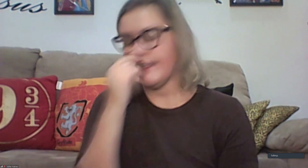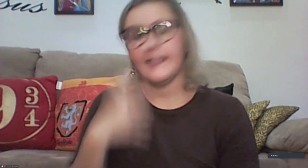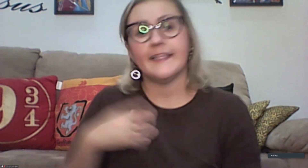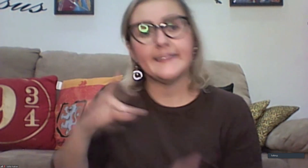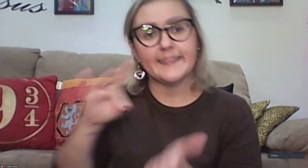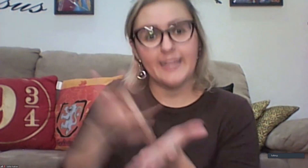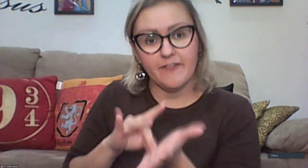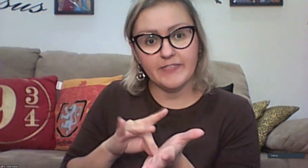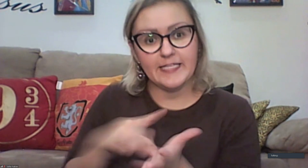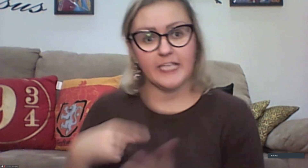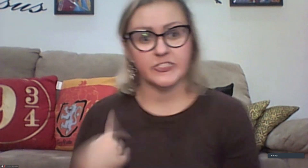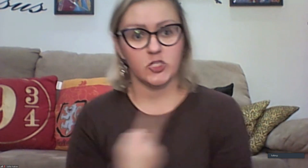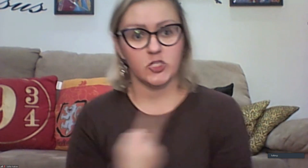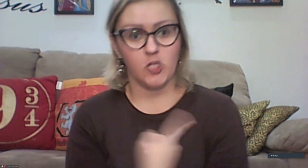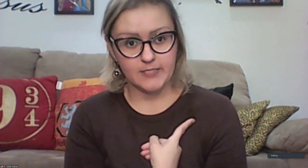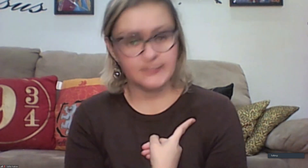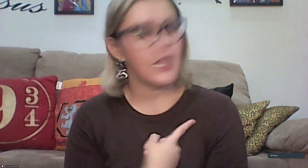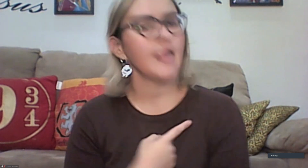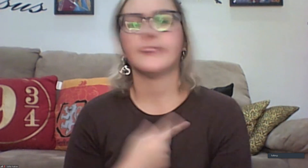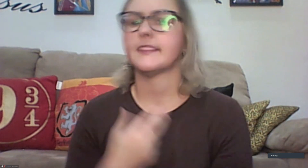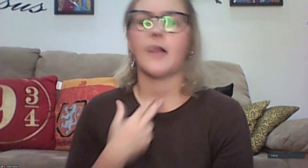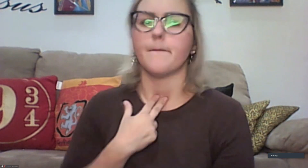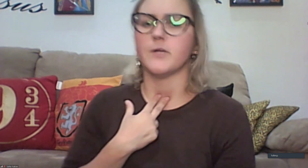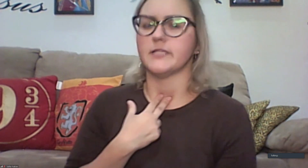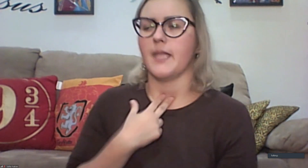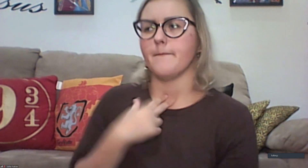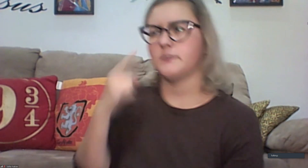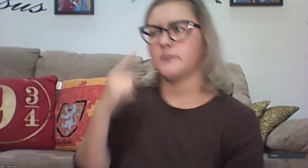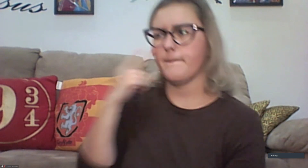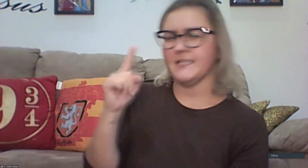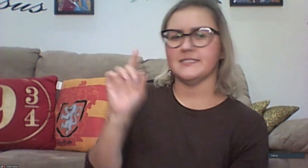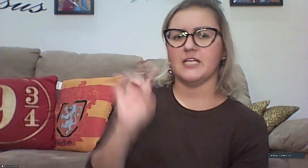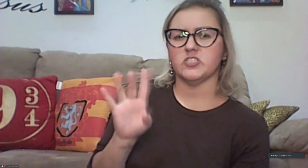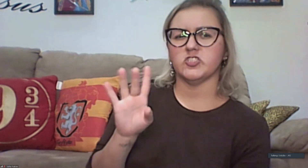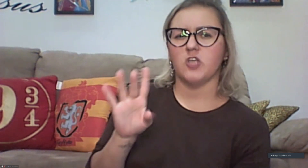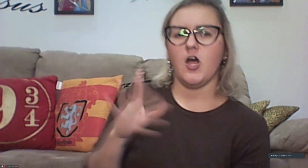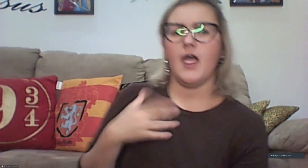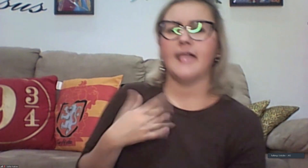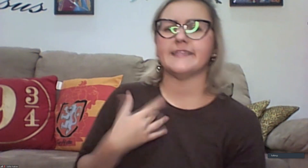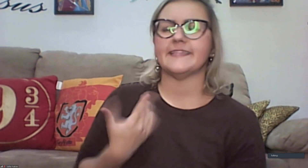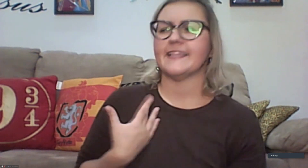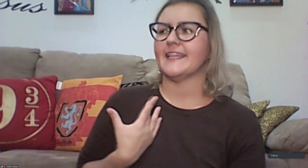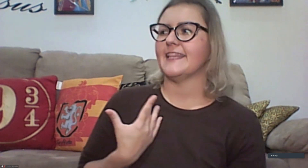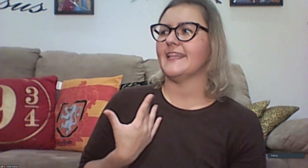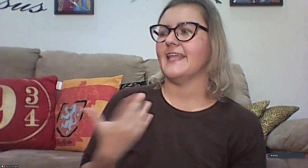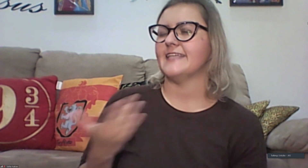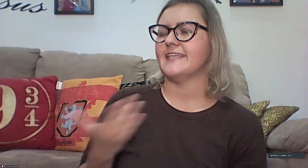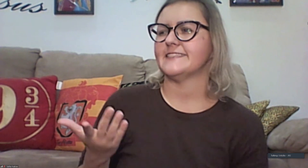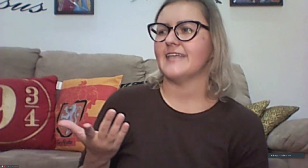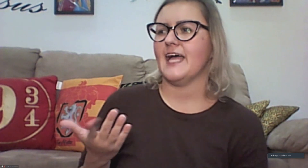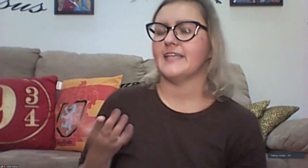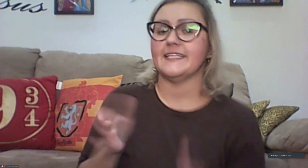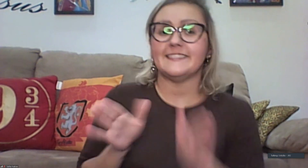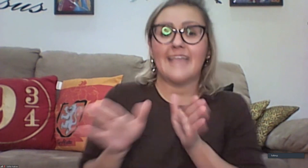importância. E, na verdade, nós não podemos pensar apenas em